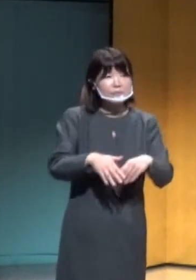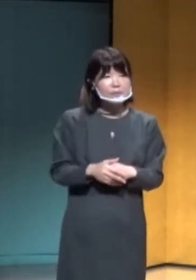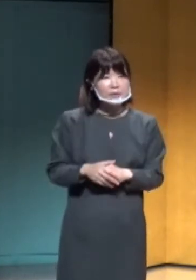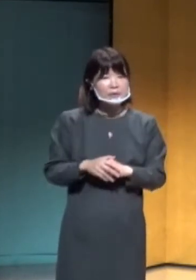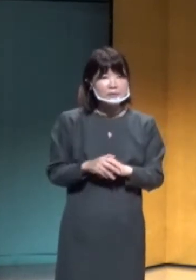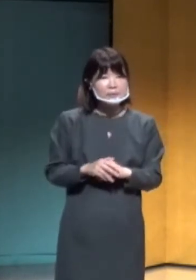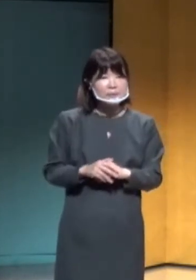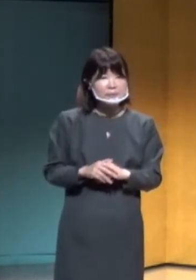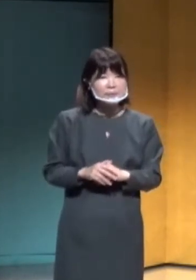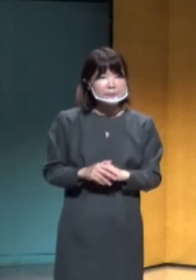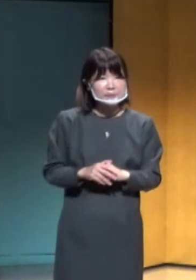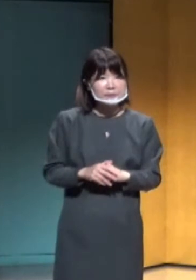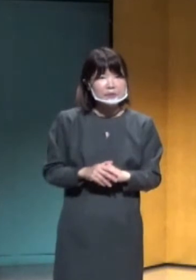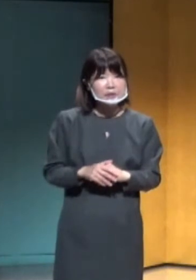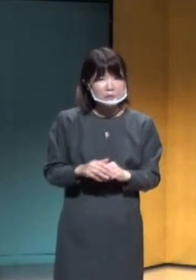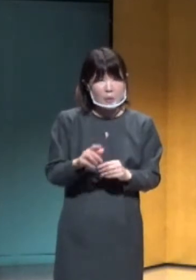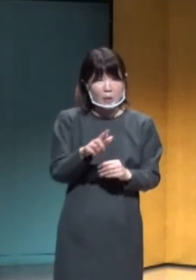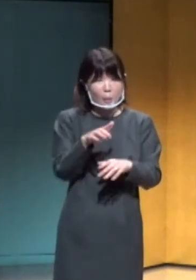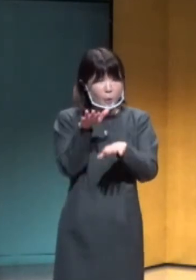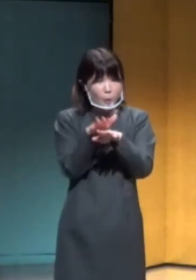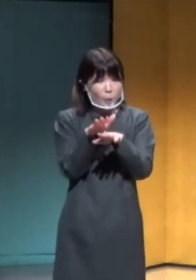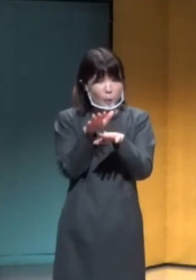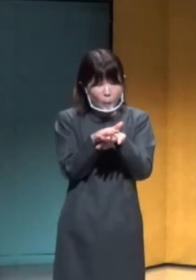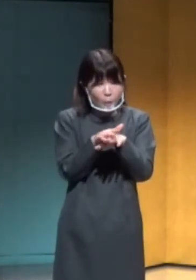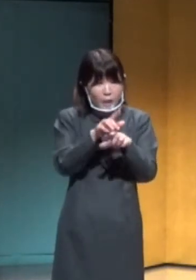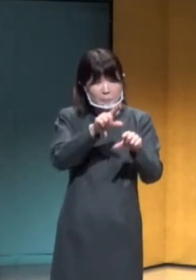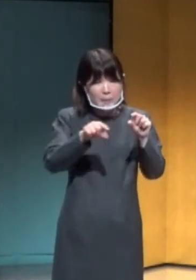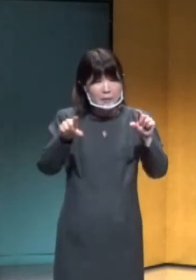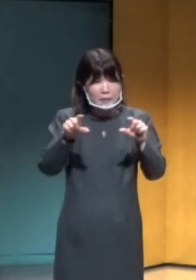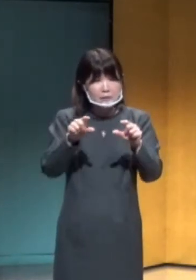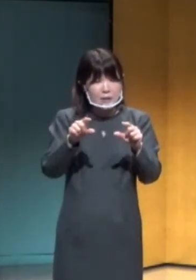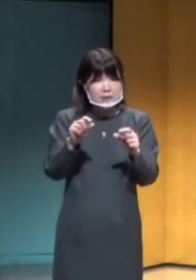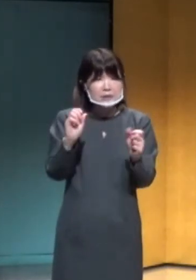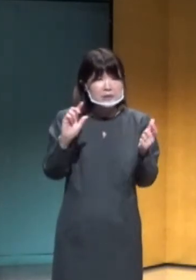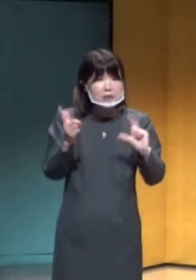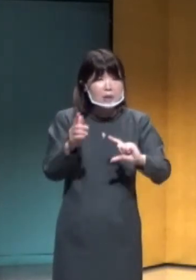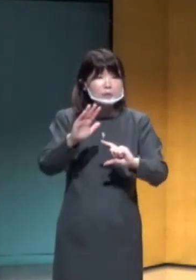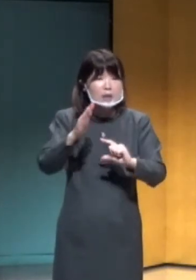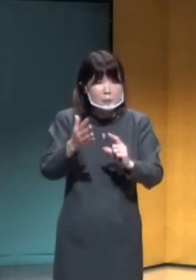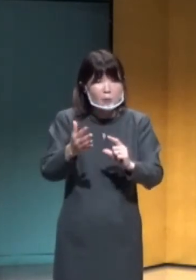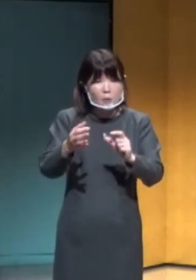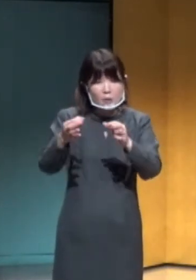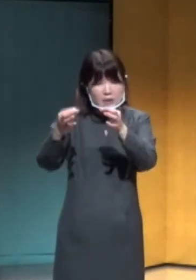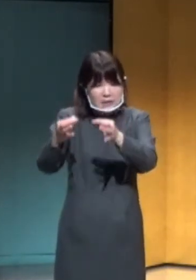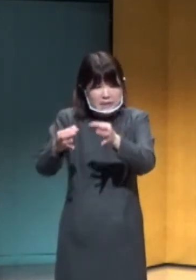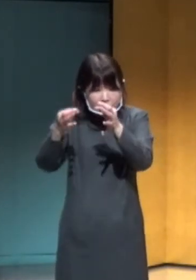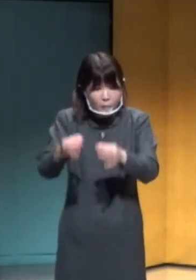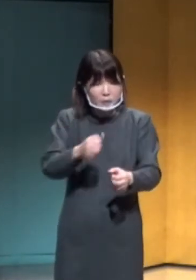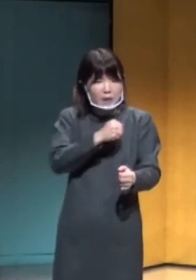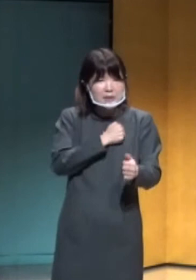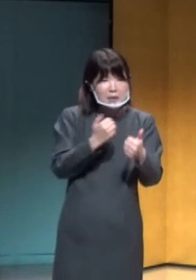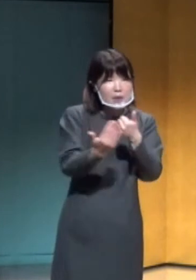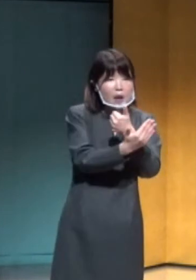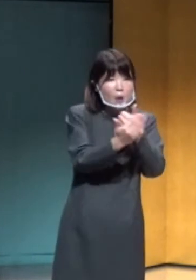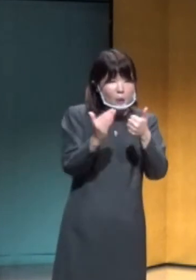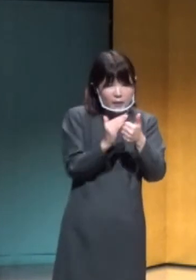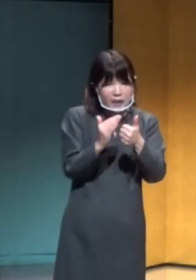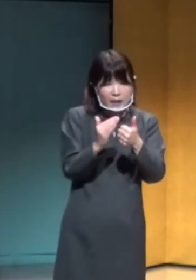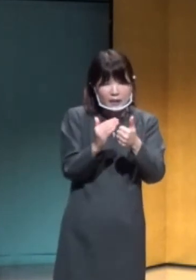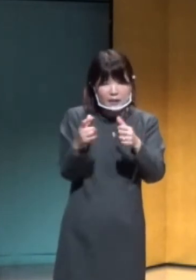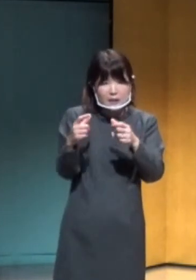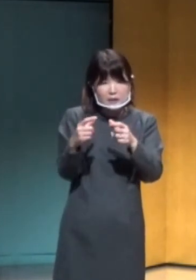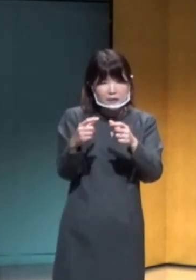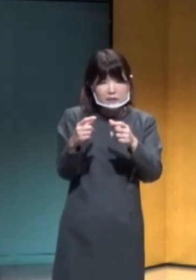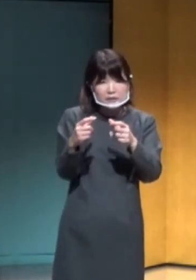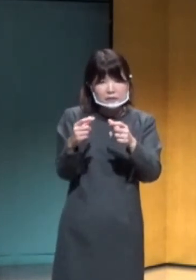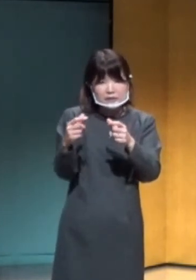日まで形は変えども、銀行としての業務、また生命保険会社としても日本生命、第一生命と